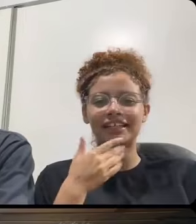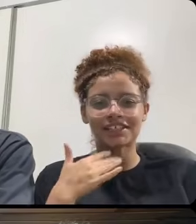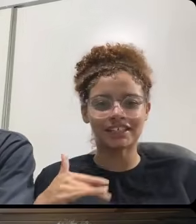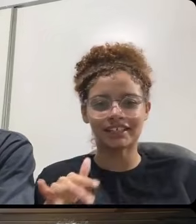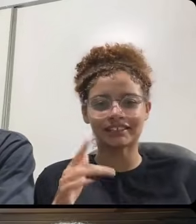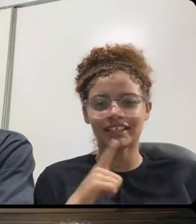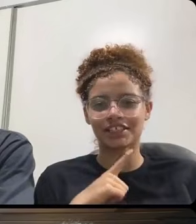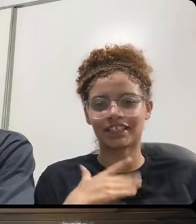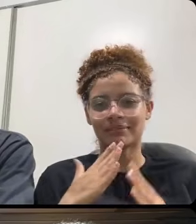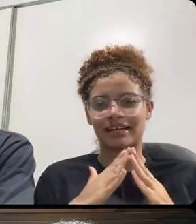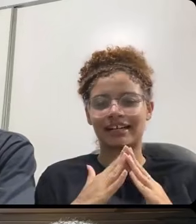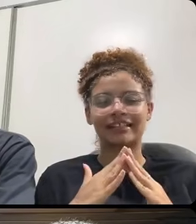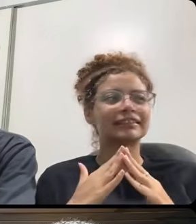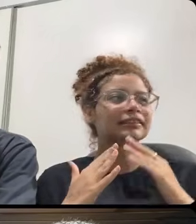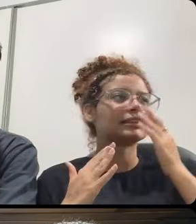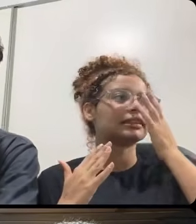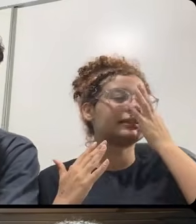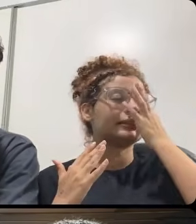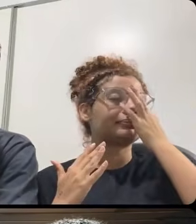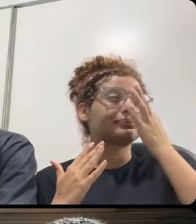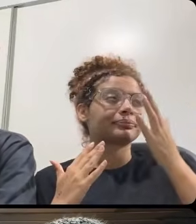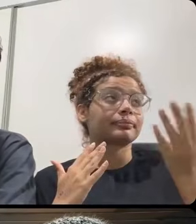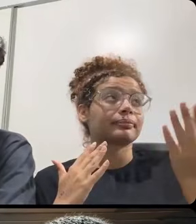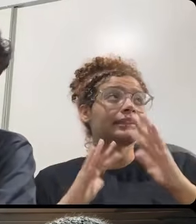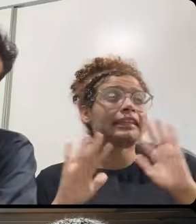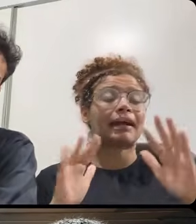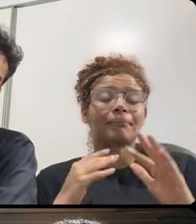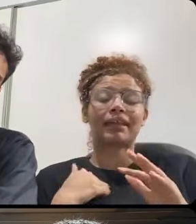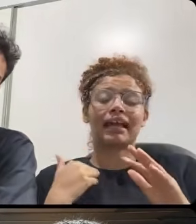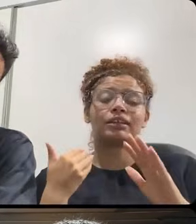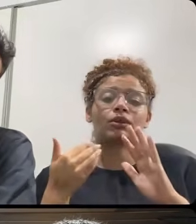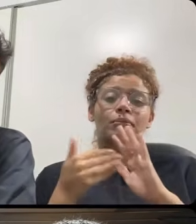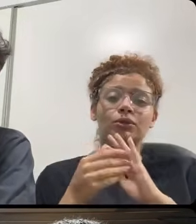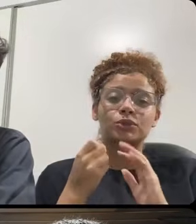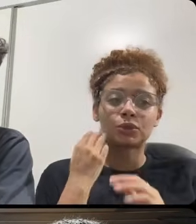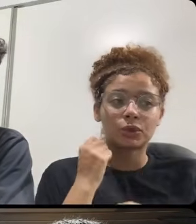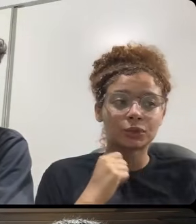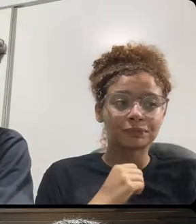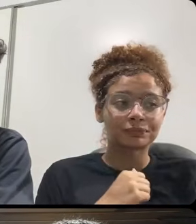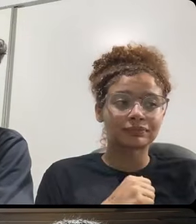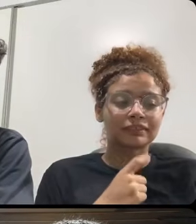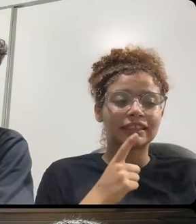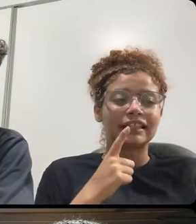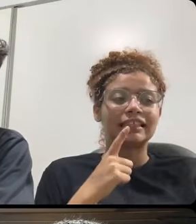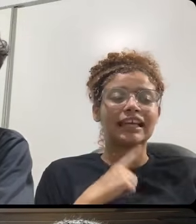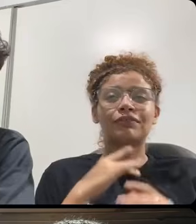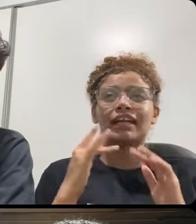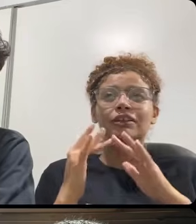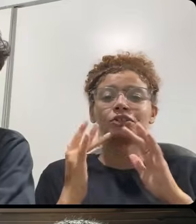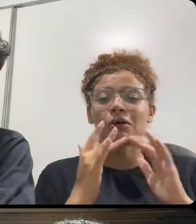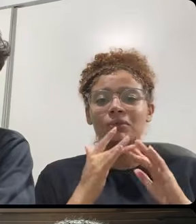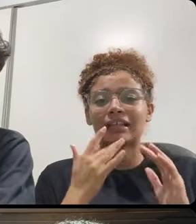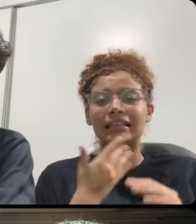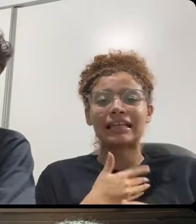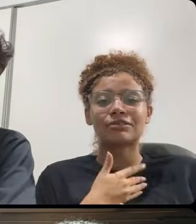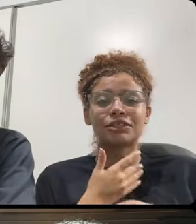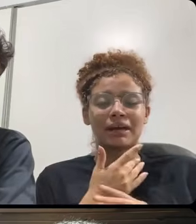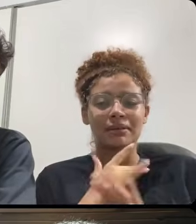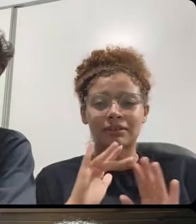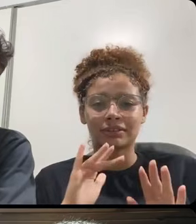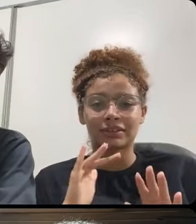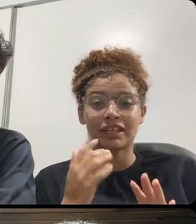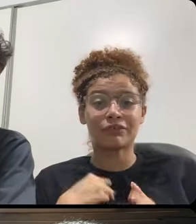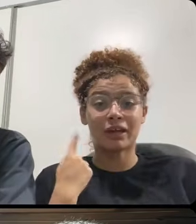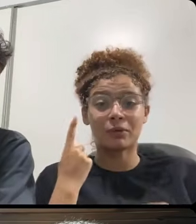com DVD de criança que tinha na minha casa. Tá, aí entrou um amigo surdo e aí eu vi que ele não tinha contato, que ele